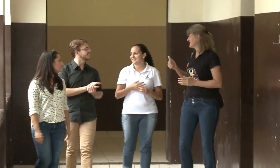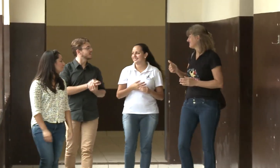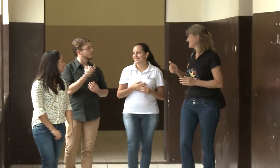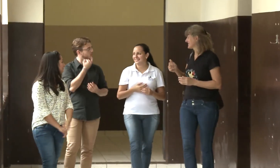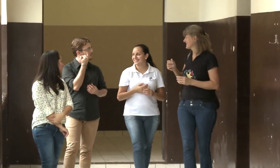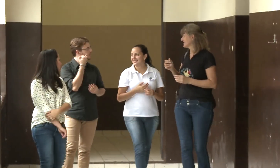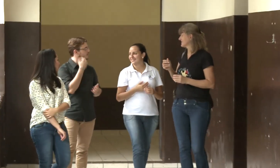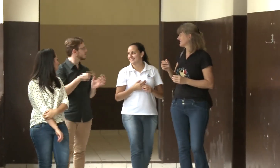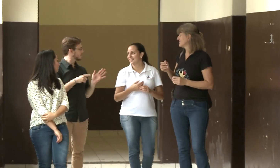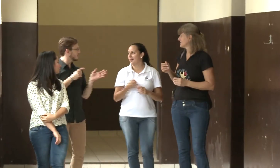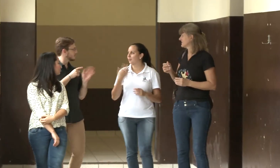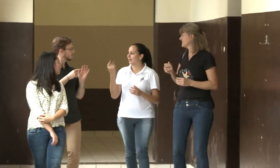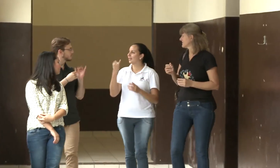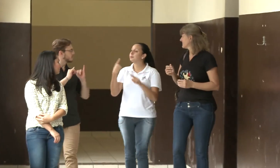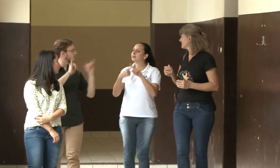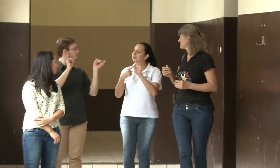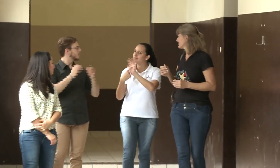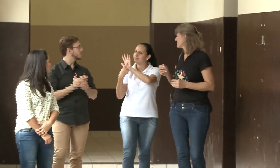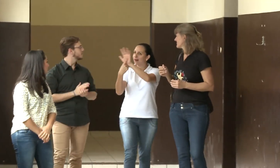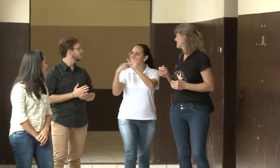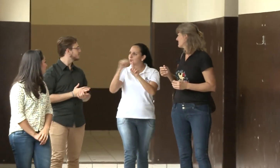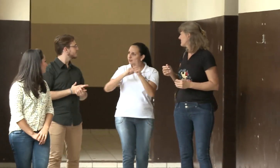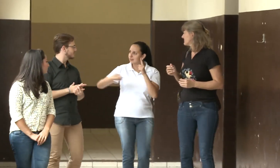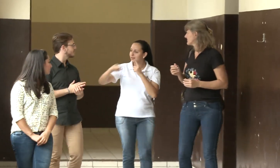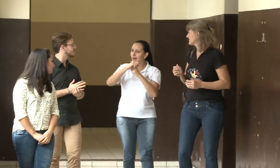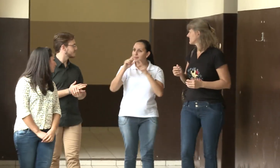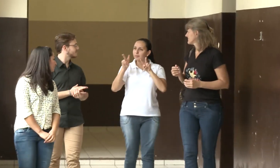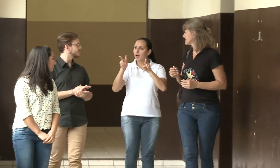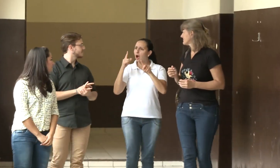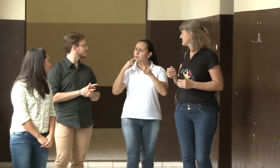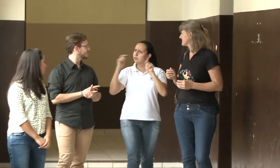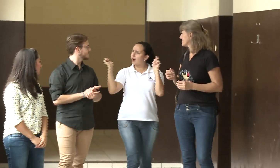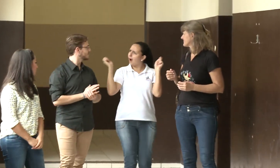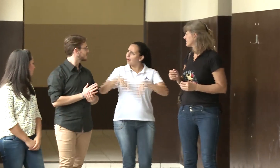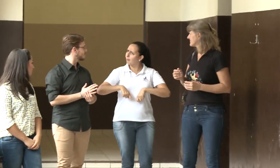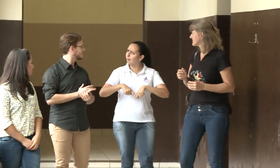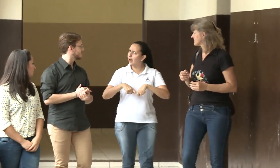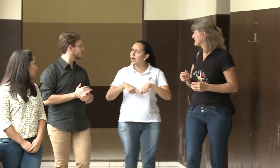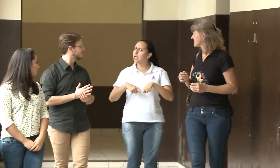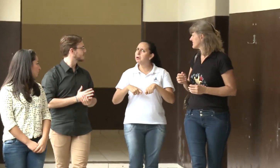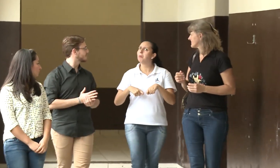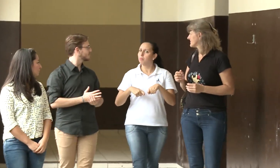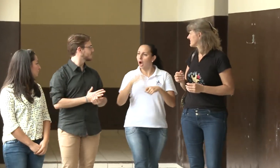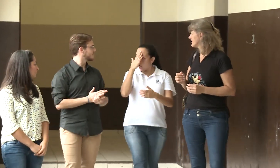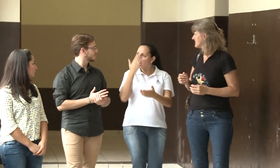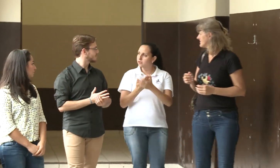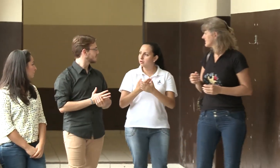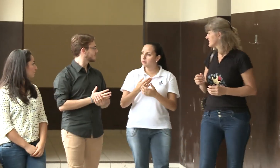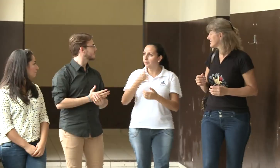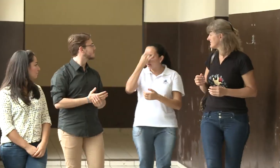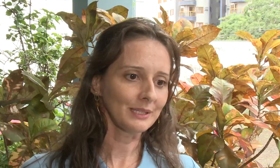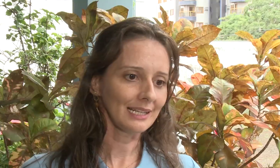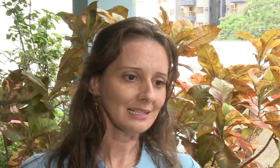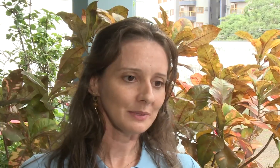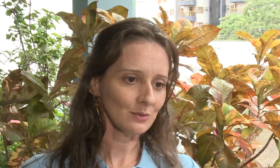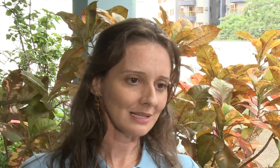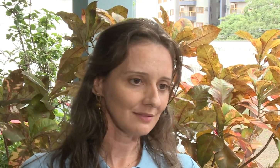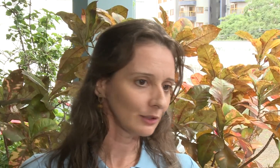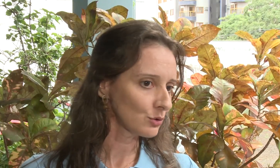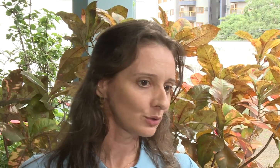Giliar e a da Juliana, provam que a força de vontade é o que faz a diferença. Porque ainda as pessoas veem o surdo